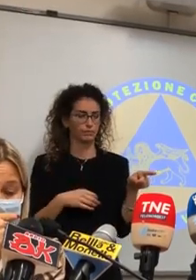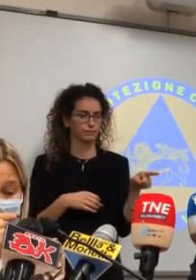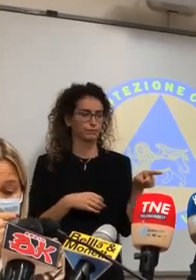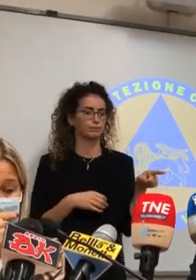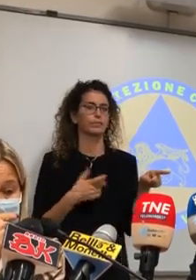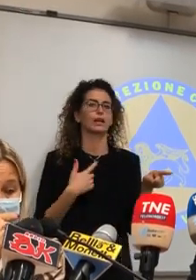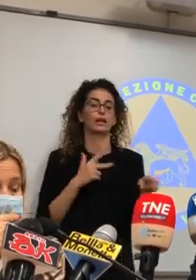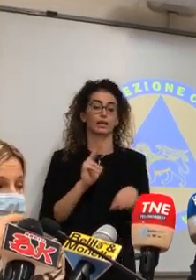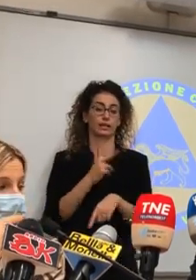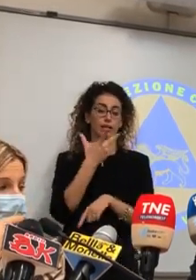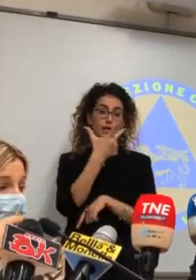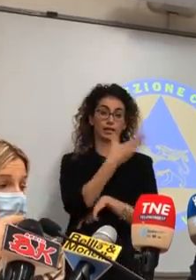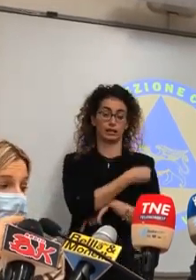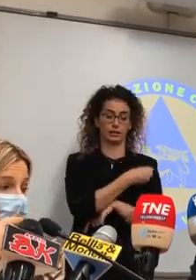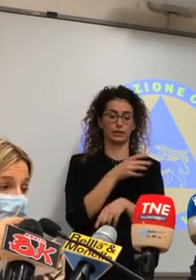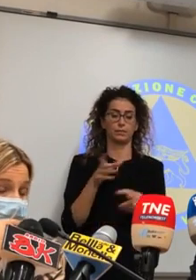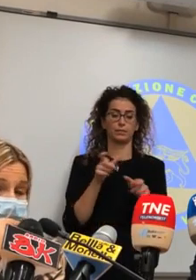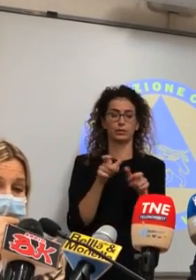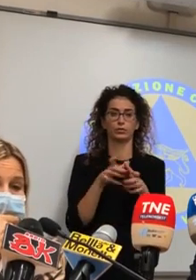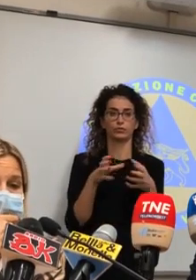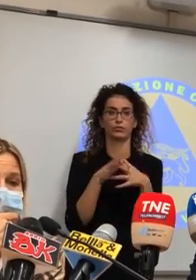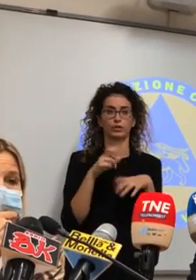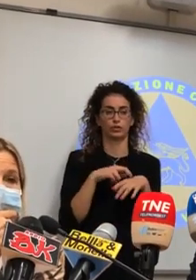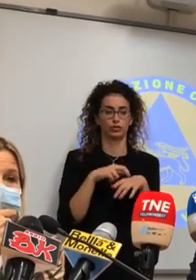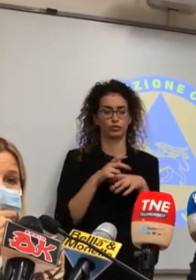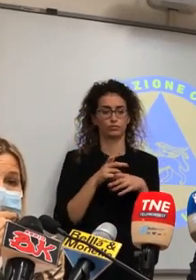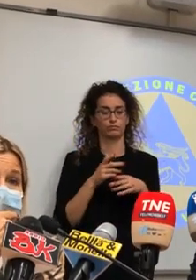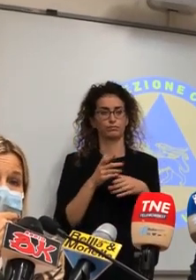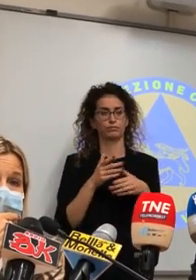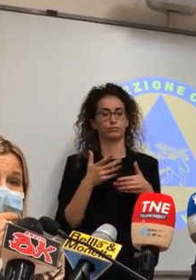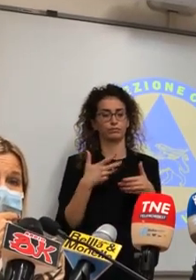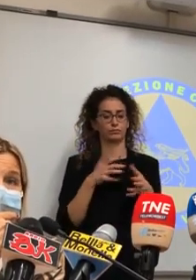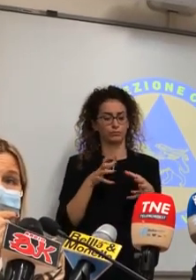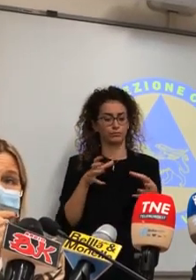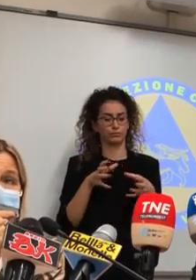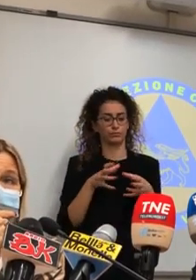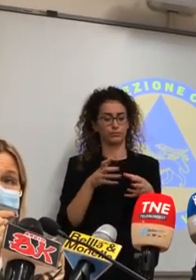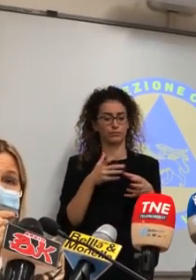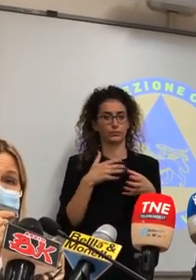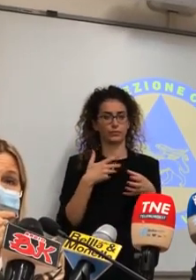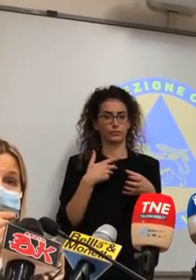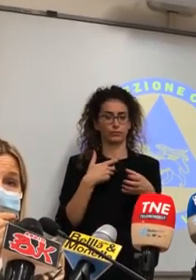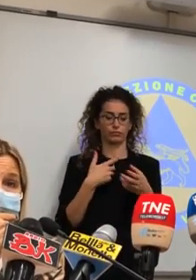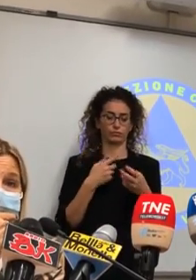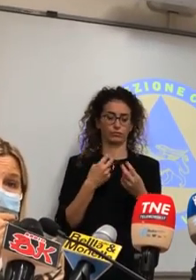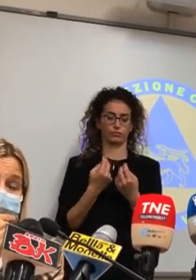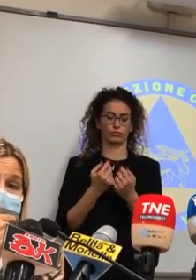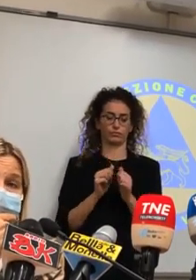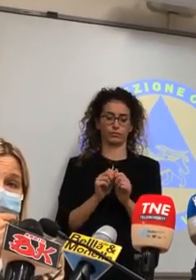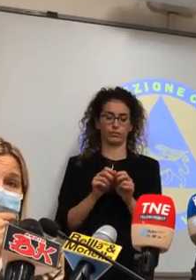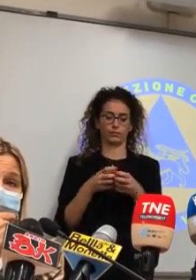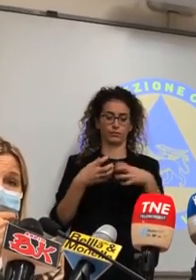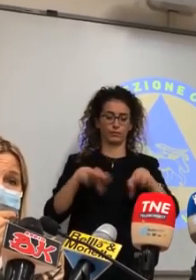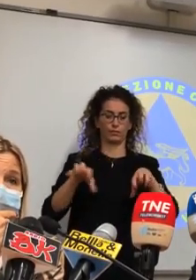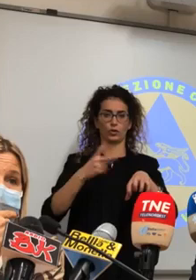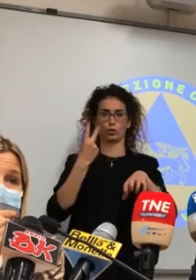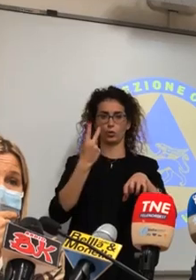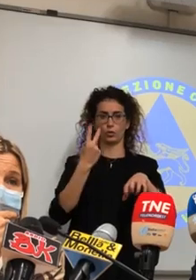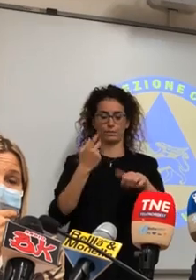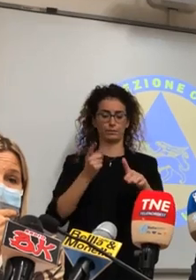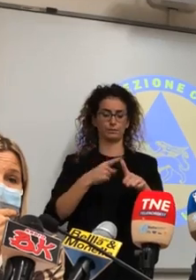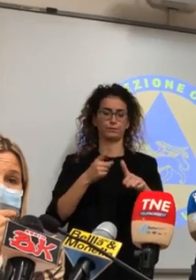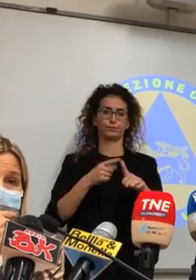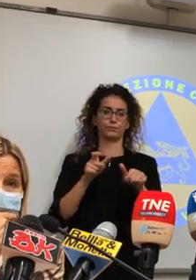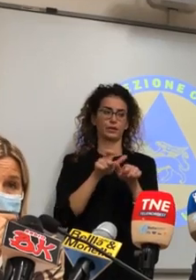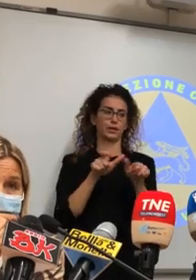che per la terza dose sono limitati a due differenziazioni, che sono quelli che hanno